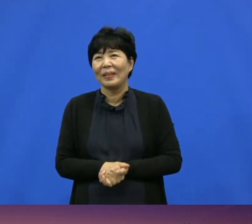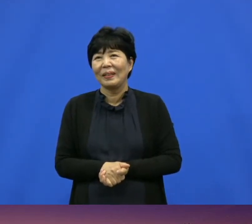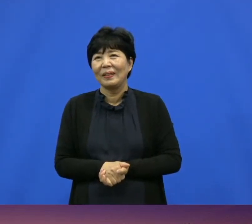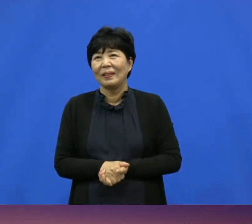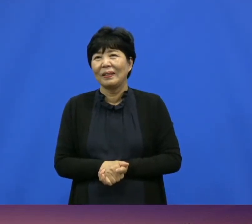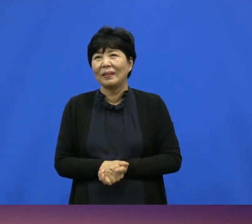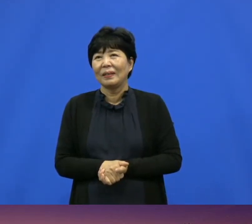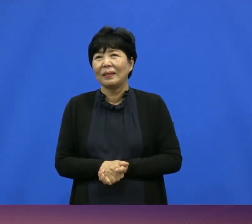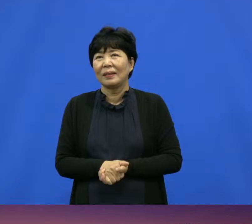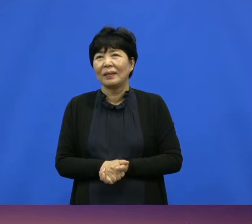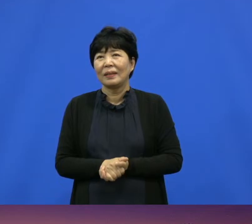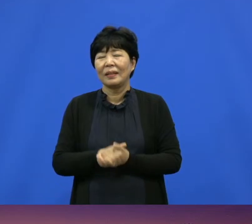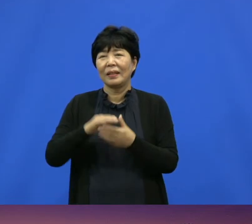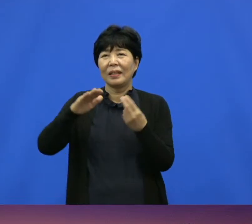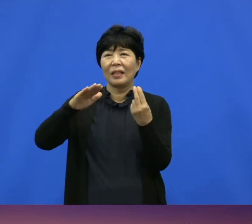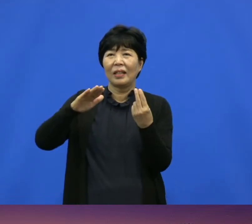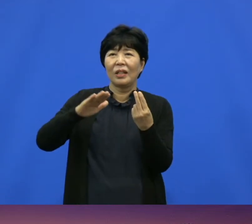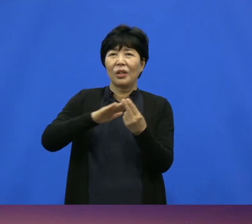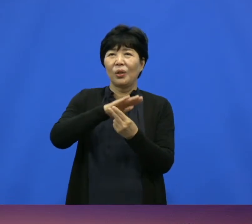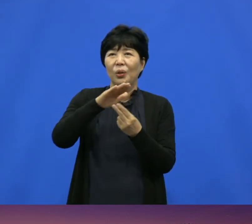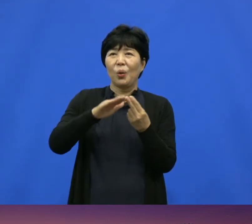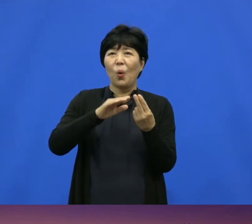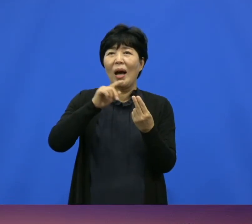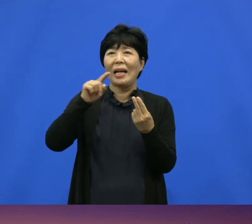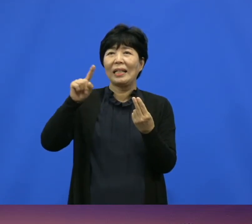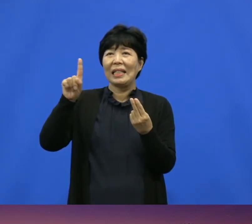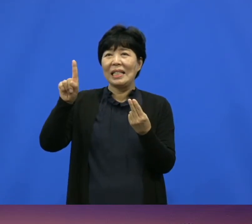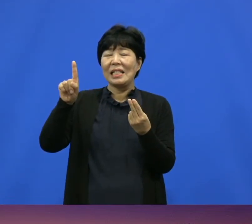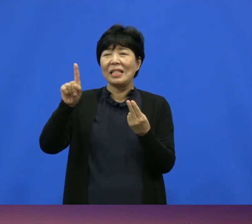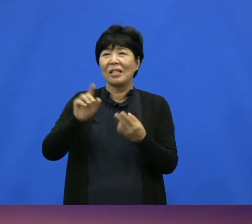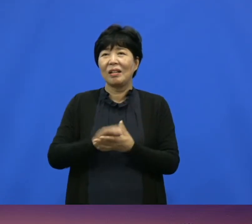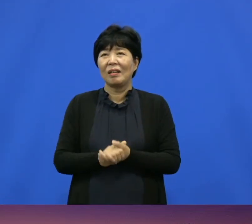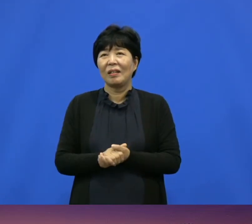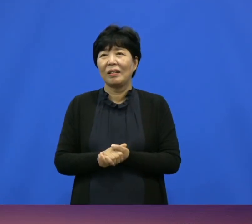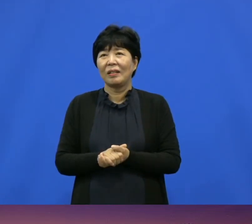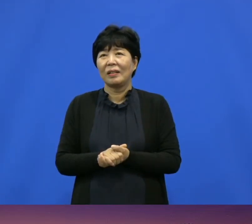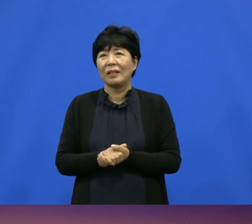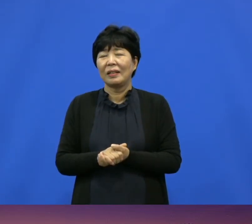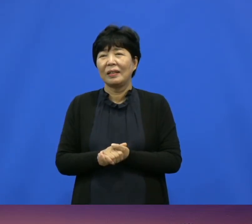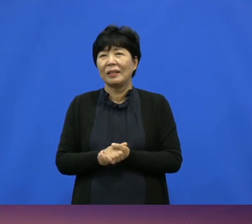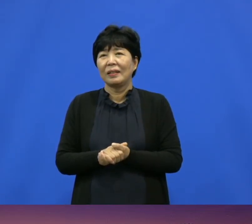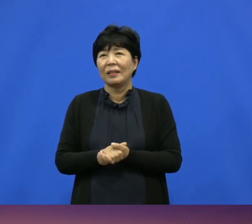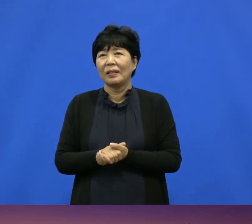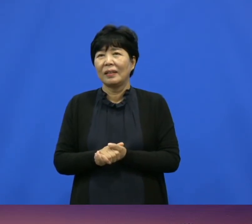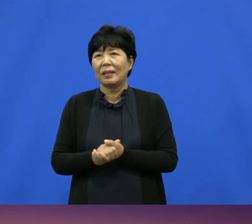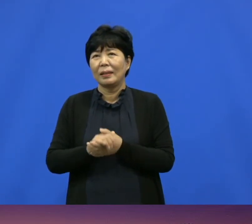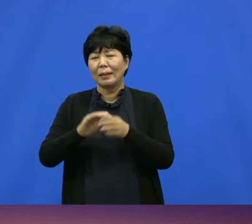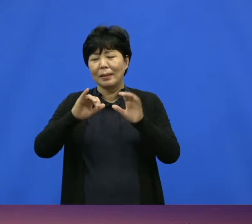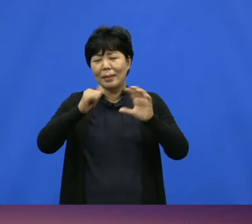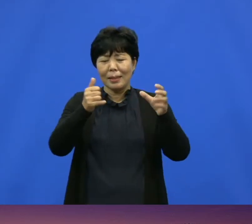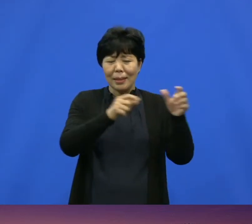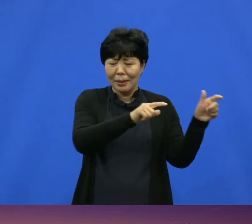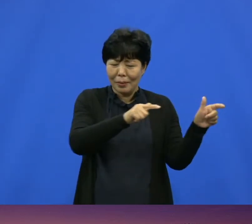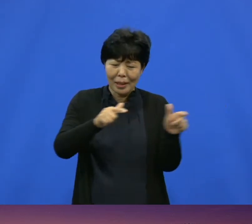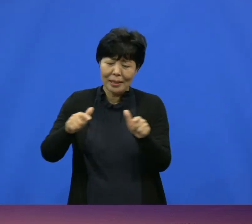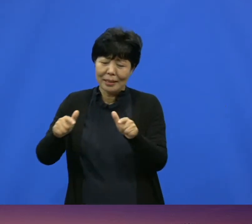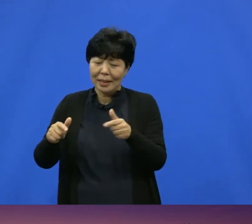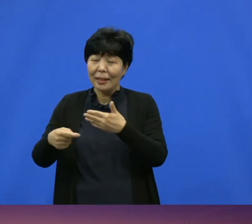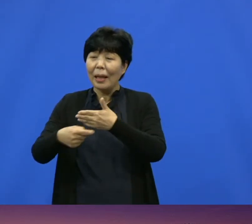그래서 여러분 요한일서는 뭐라고 얘기해요? 육신의 정욕, 안목의 정욕, 이성의 자랑에 마음을 빼앗기지 말라는 거예요.